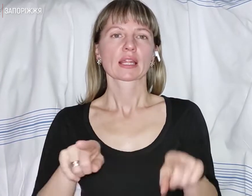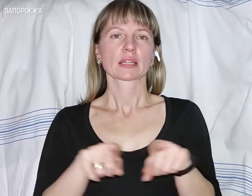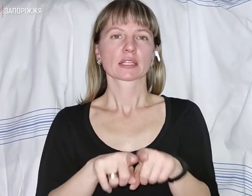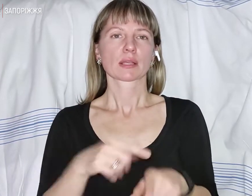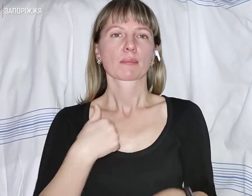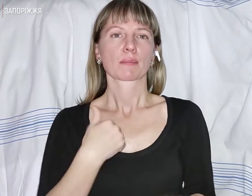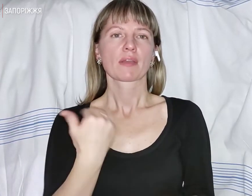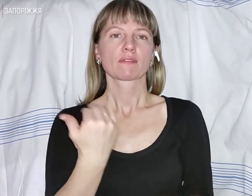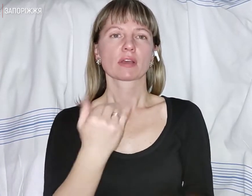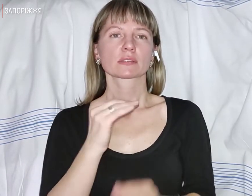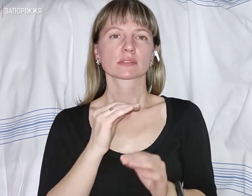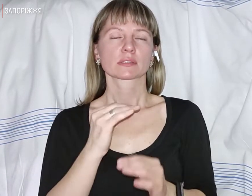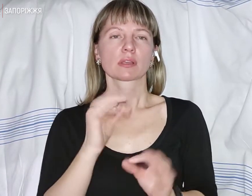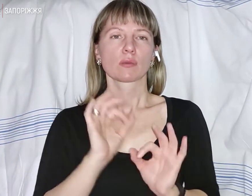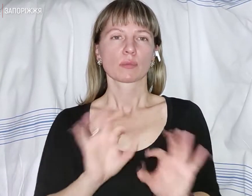Это собаки или кошки у вас еще?